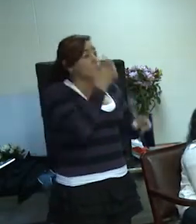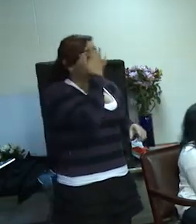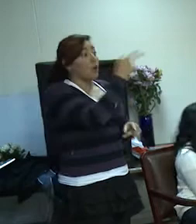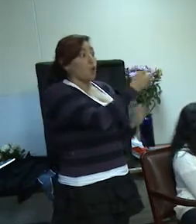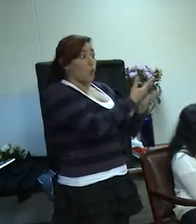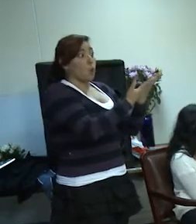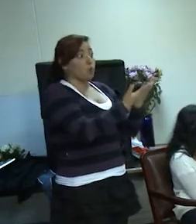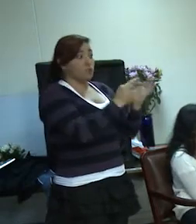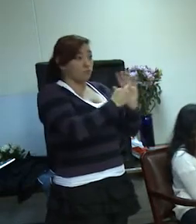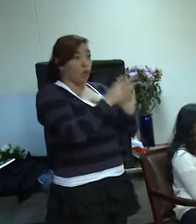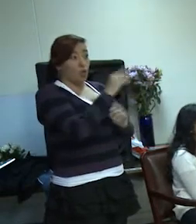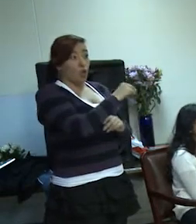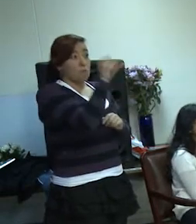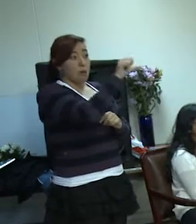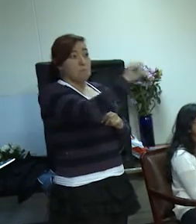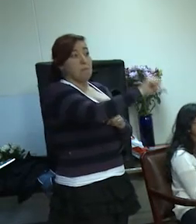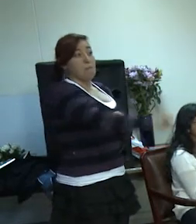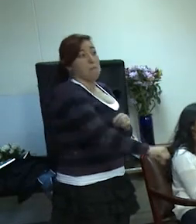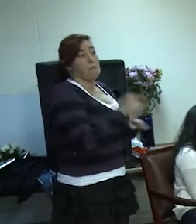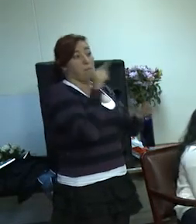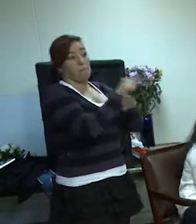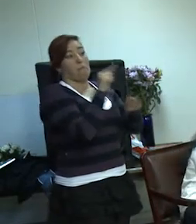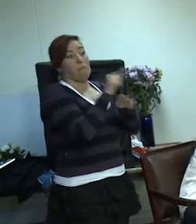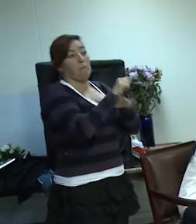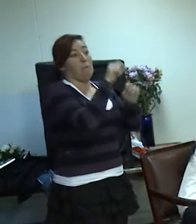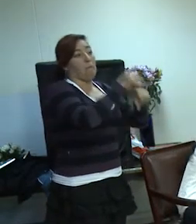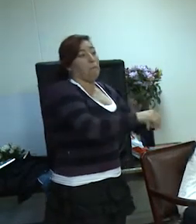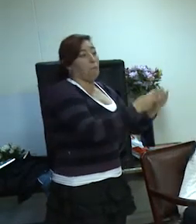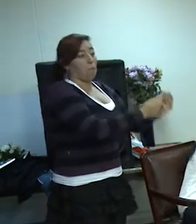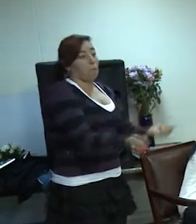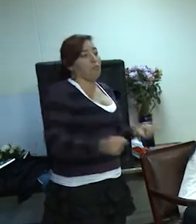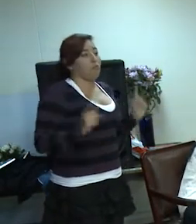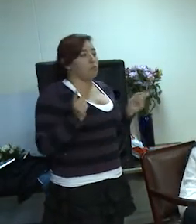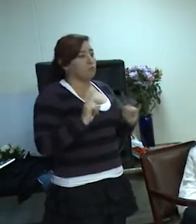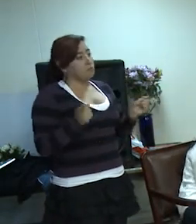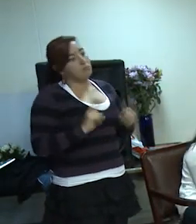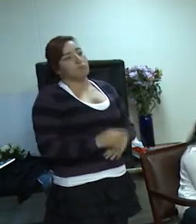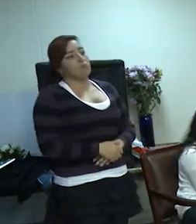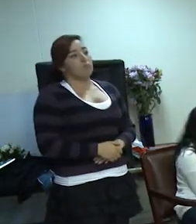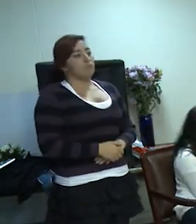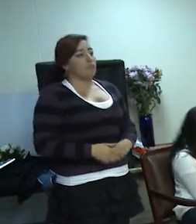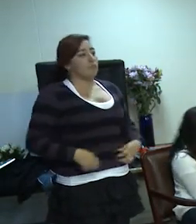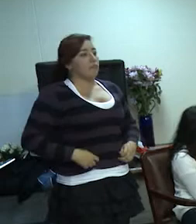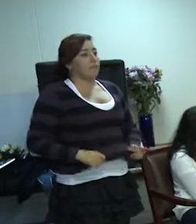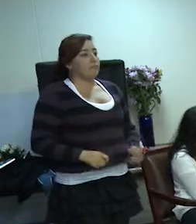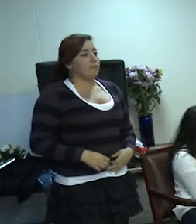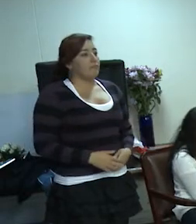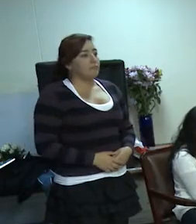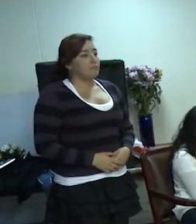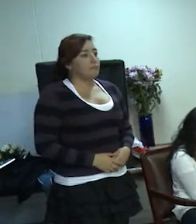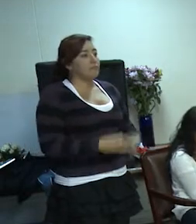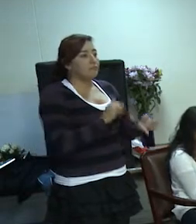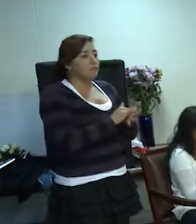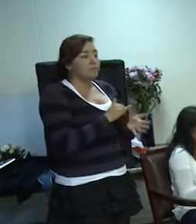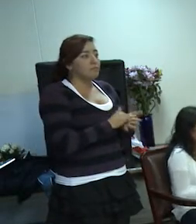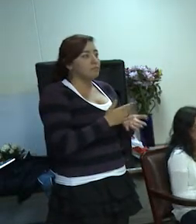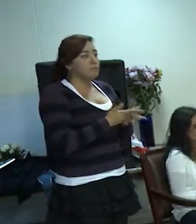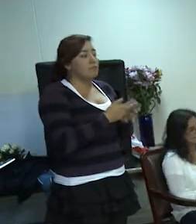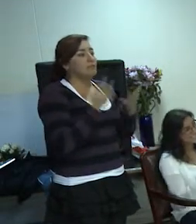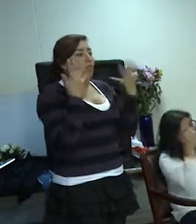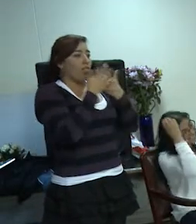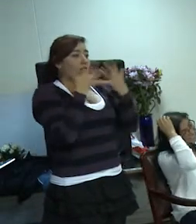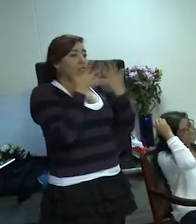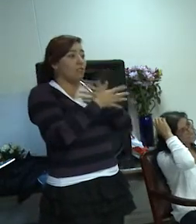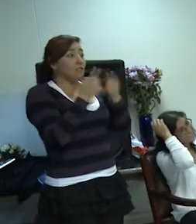también no todo es para extirpar y exterminar, hay cosas muy valiosas también, que se confunden dentro de todo lo que hay. Pero